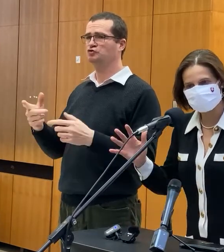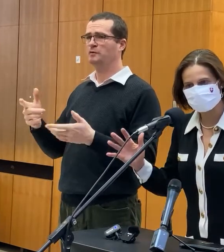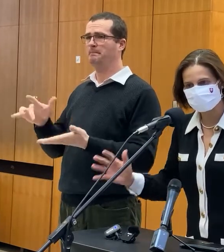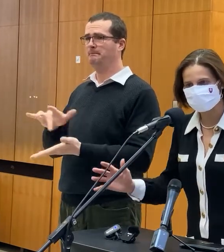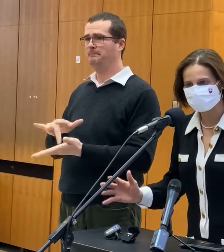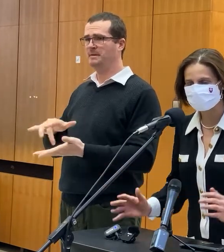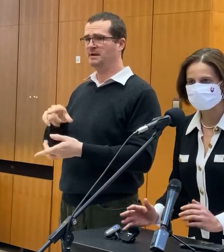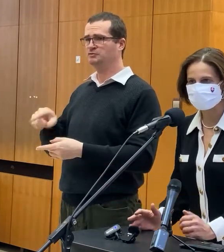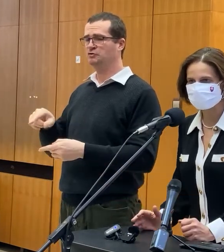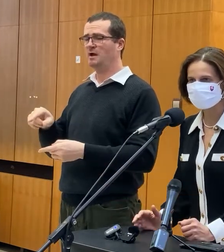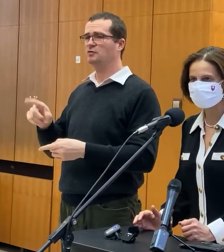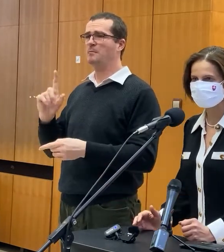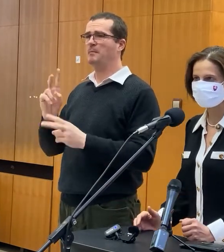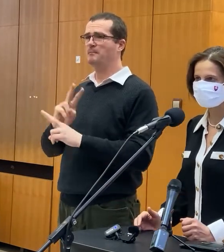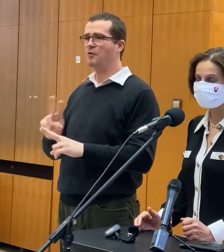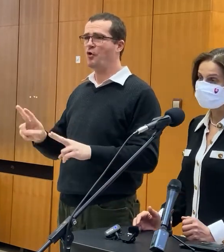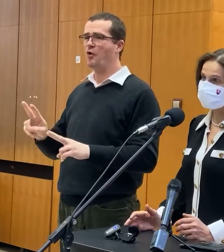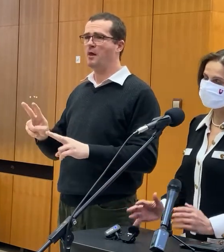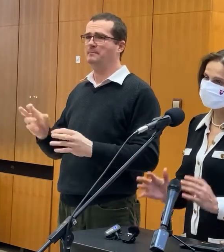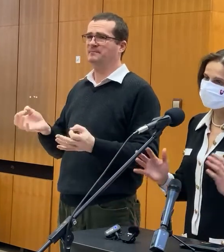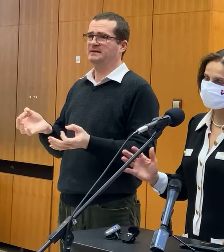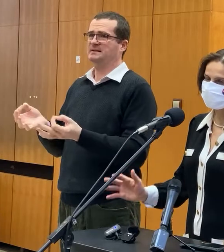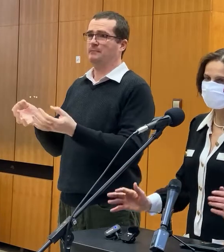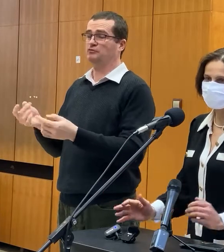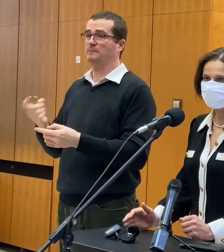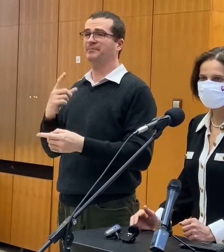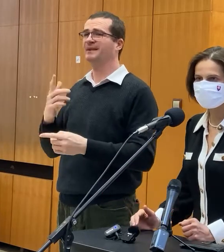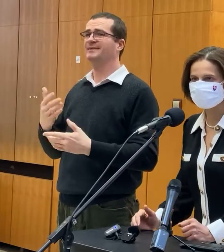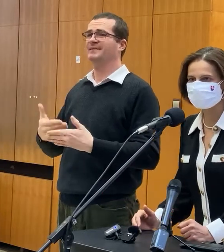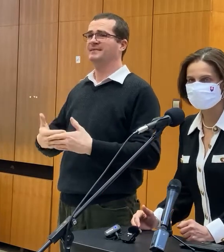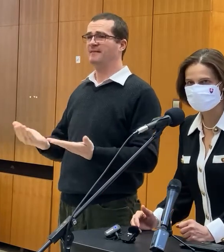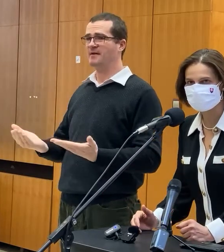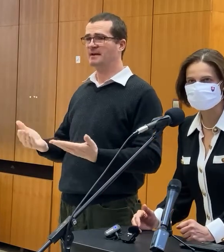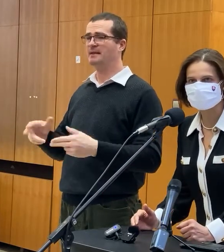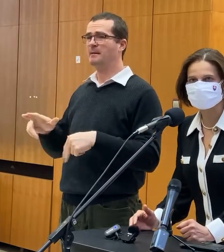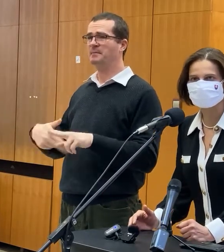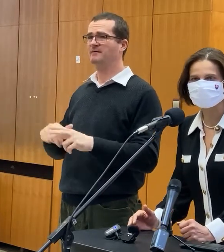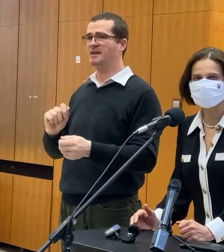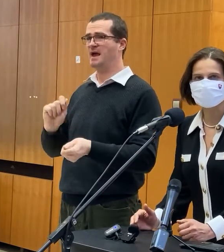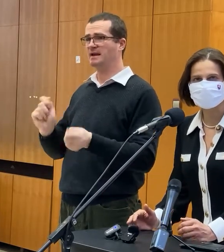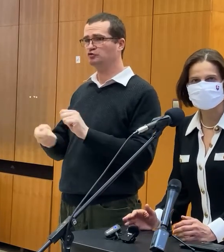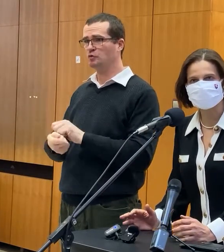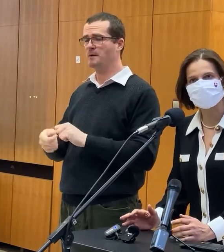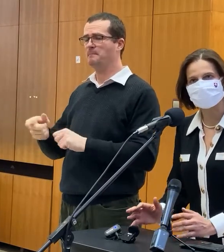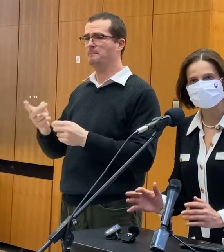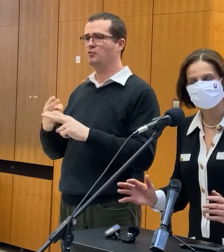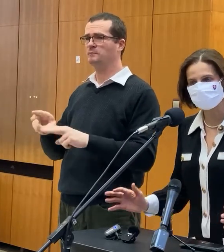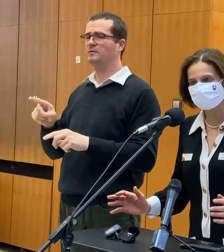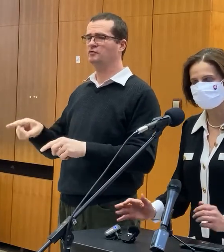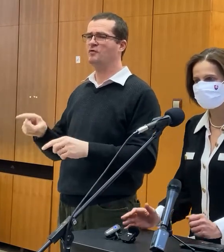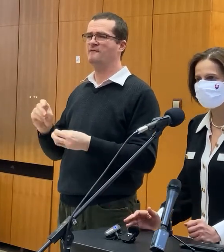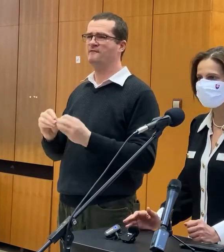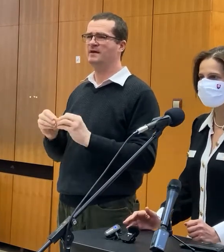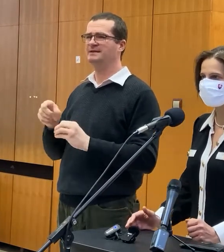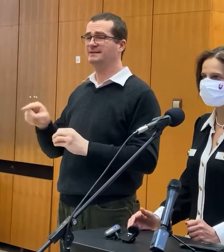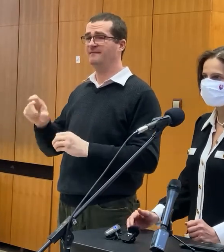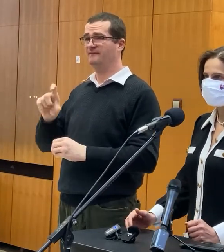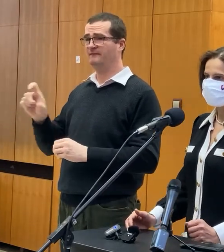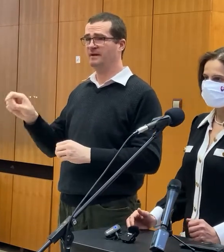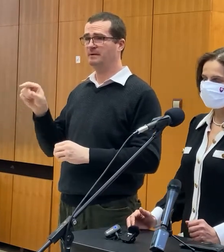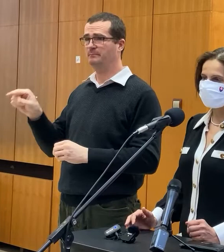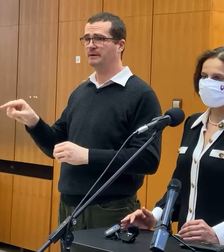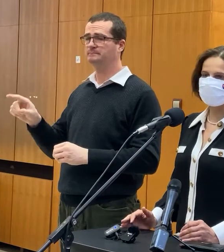priestor časový na to, aby sa mohol skúsiť ozdraviť. A potom je tu neverejná preventívna reštrukturalizácia, kedy môžeme hovoriť, že to je skôr nástroj pre tie